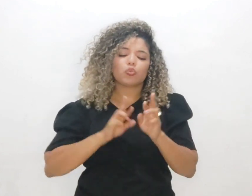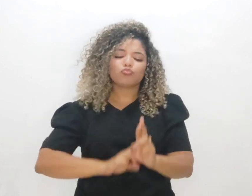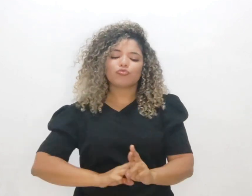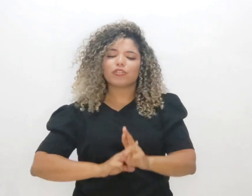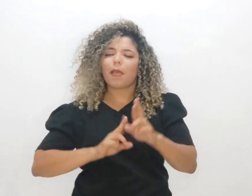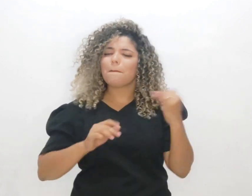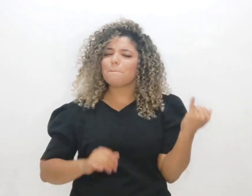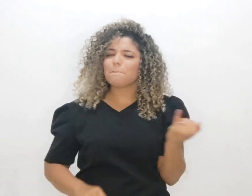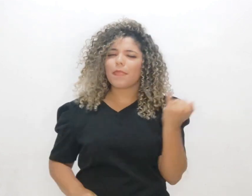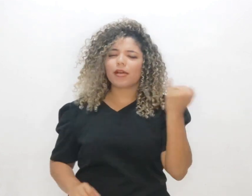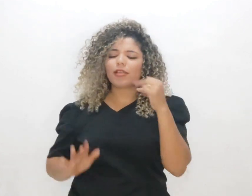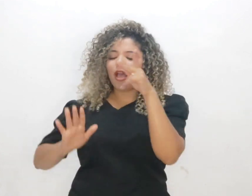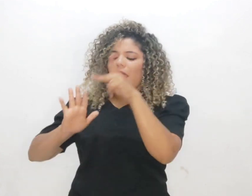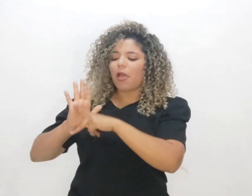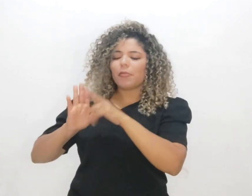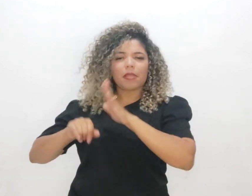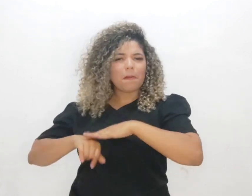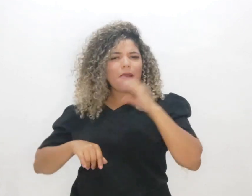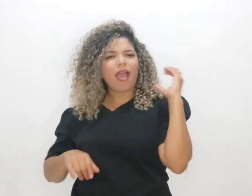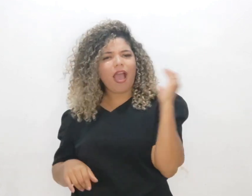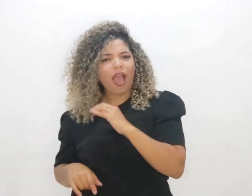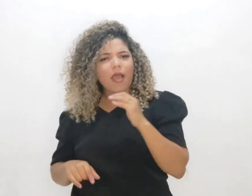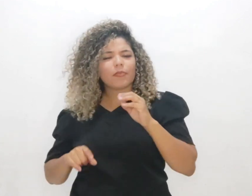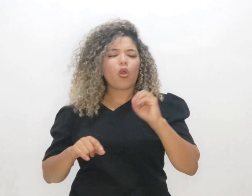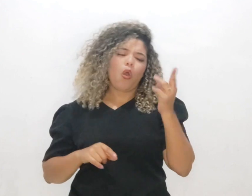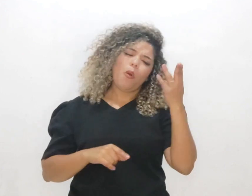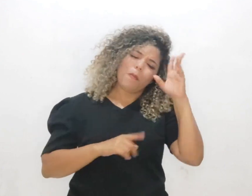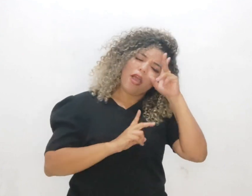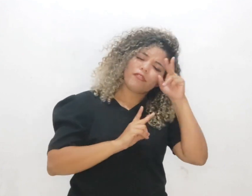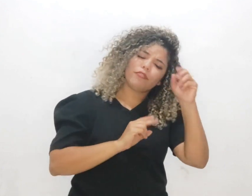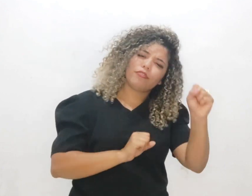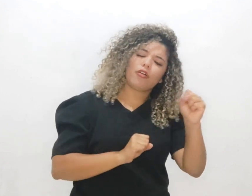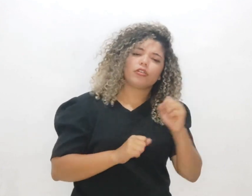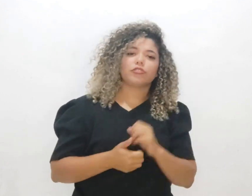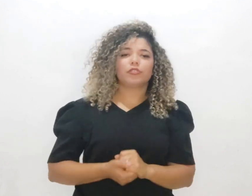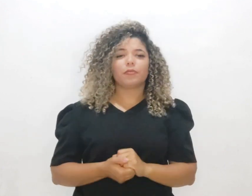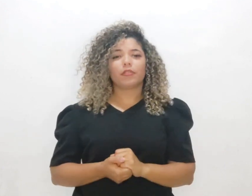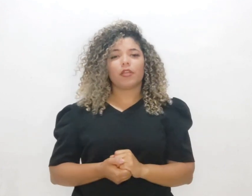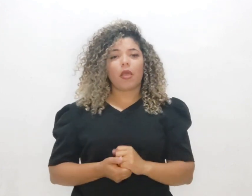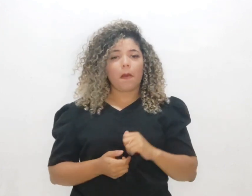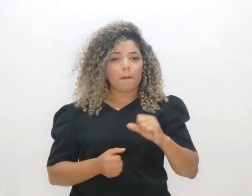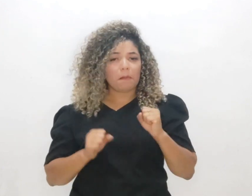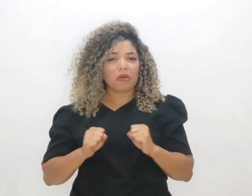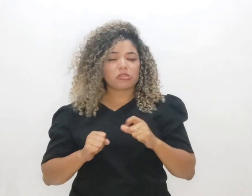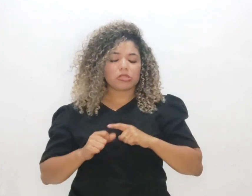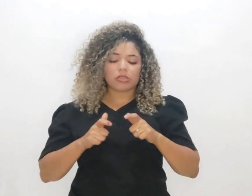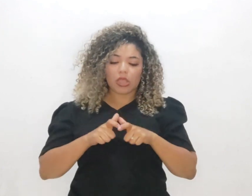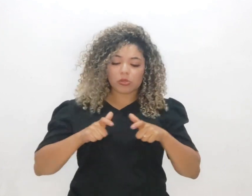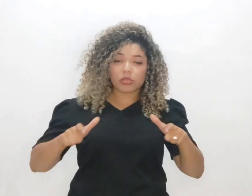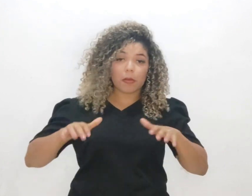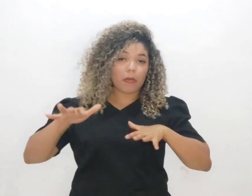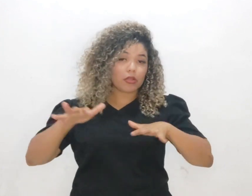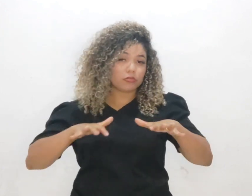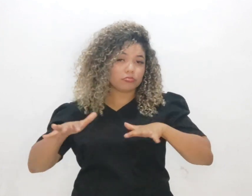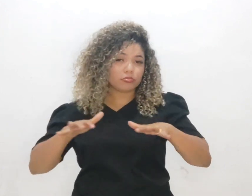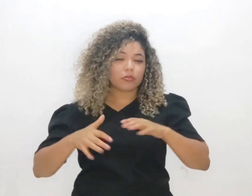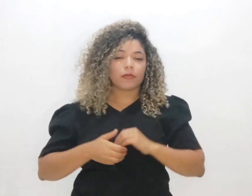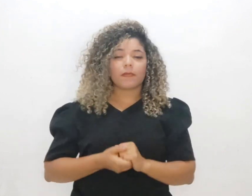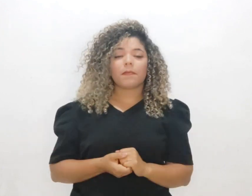que o projeto possa ser mais rápido, mais forte, possa ter um tamanho do movimento abreviado ou